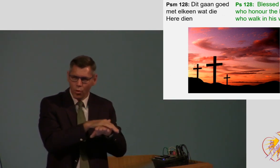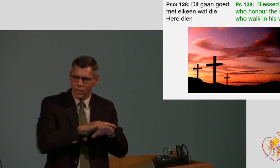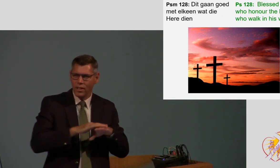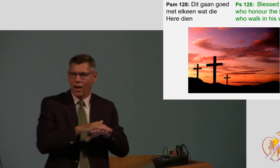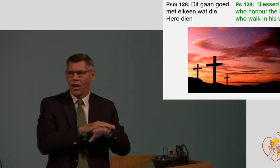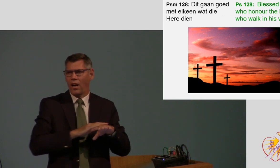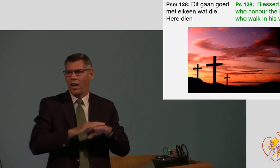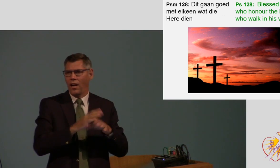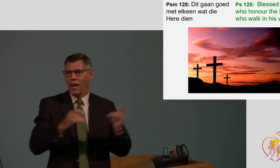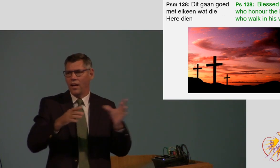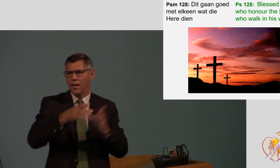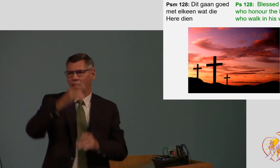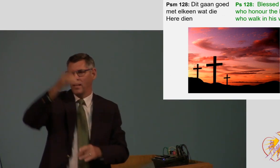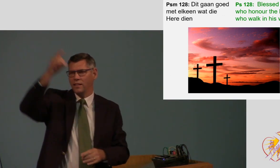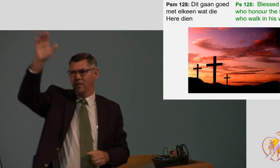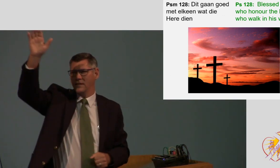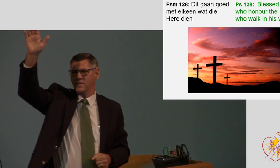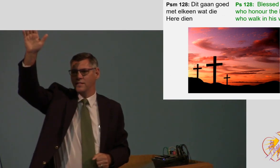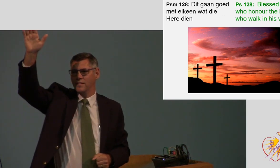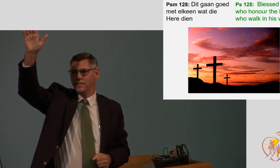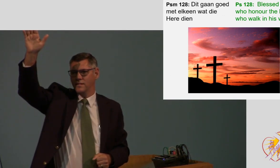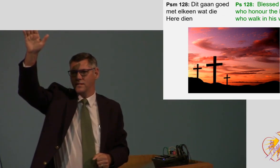Trooster, die Heilige Gees.